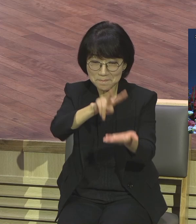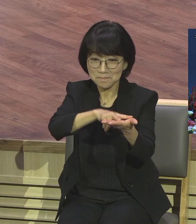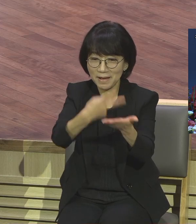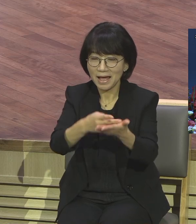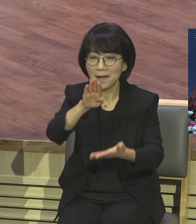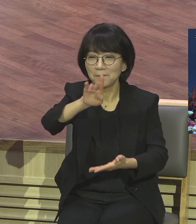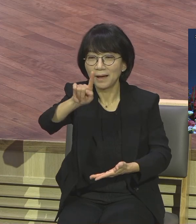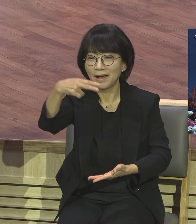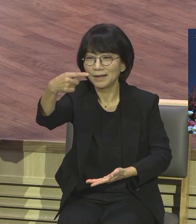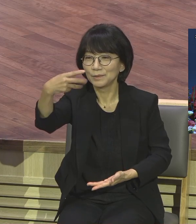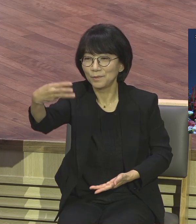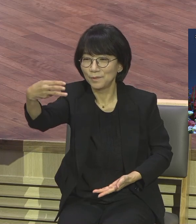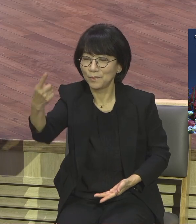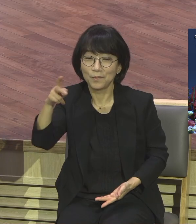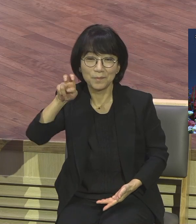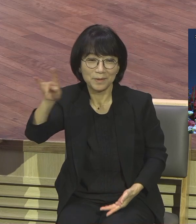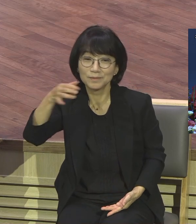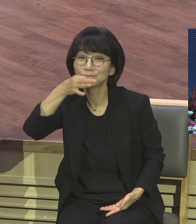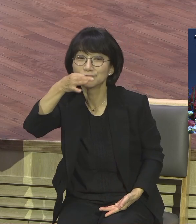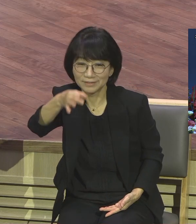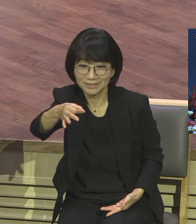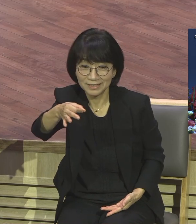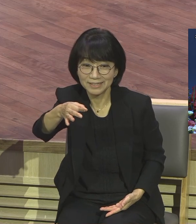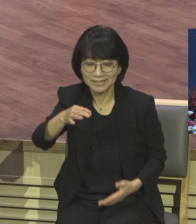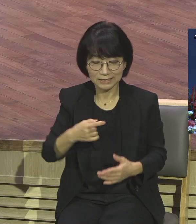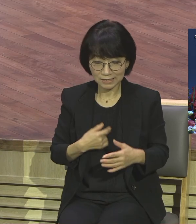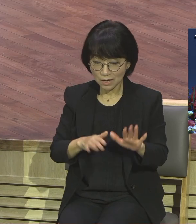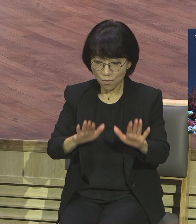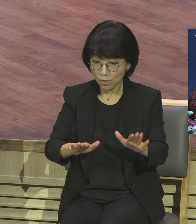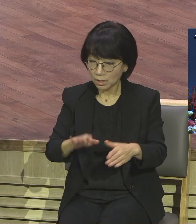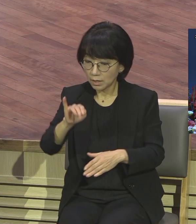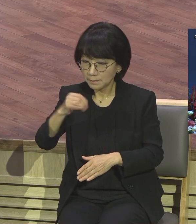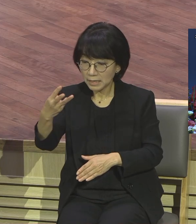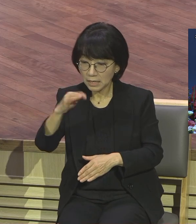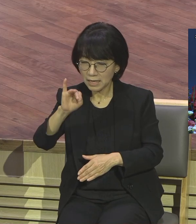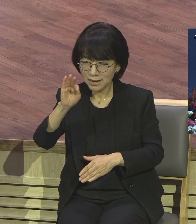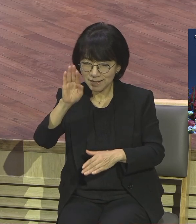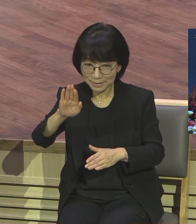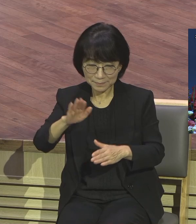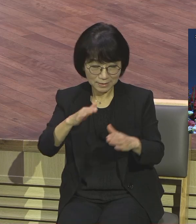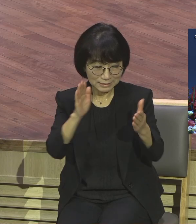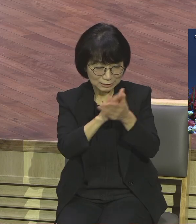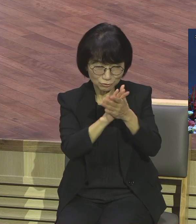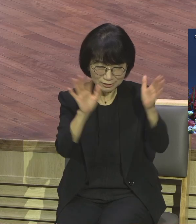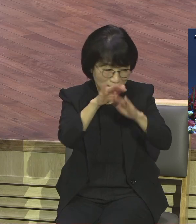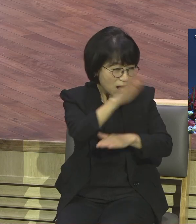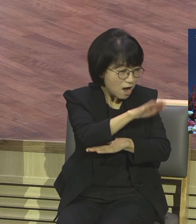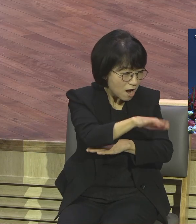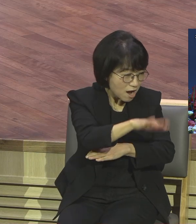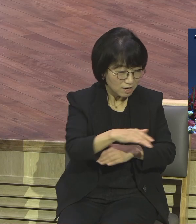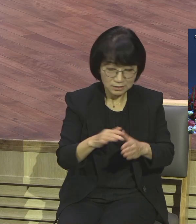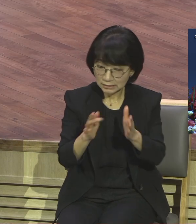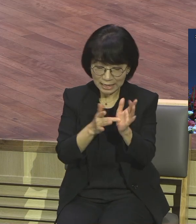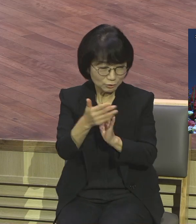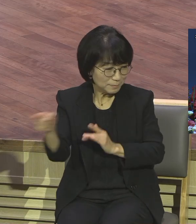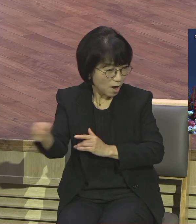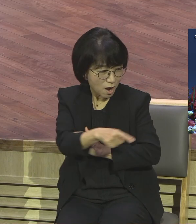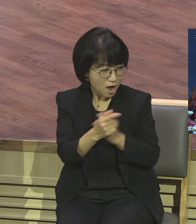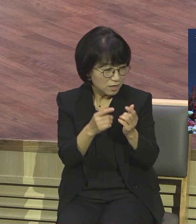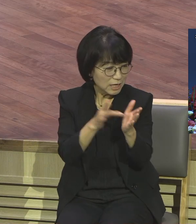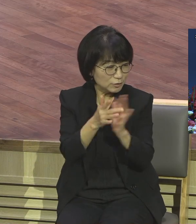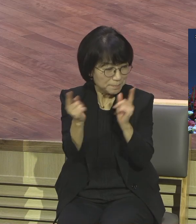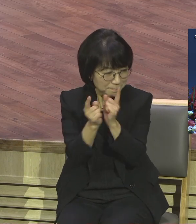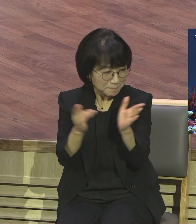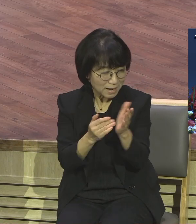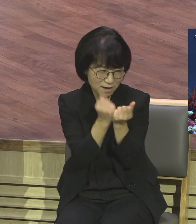바돌로매는 처음에 이 나다나엘은 처음에 빌립의 말을 듣고 뭐라고 말했냐? 나사렛에 무슨 선한 것이